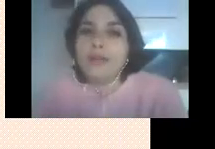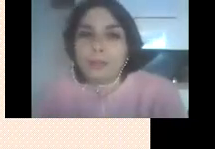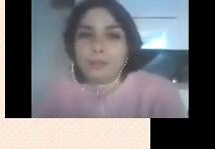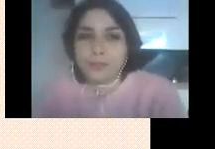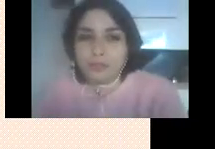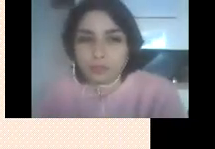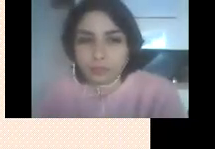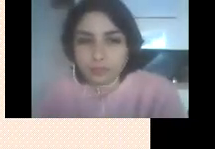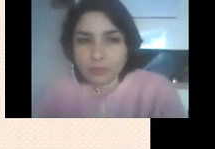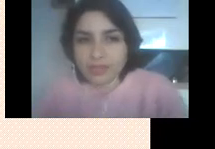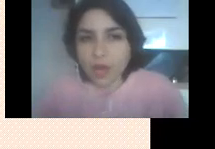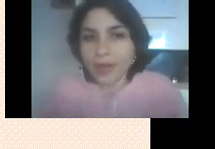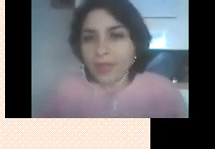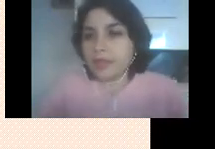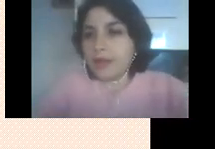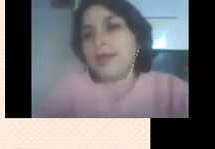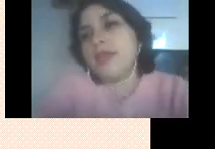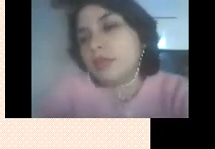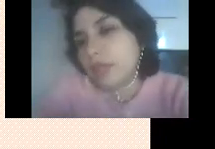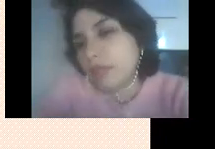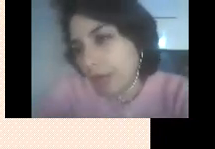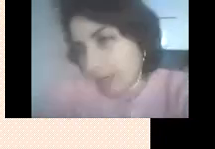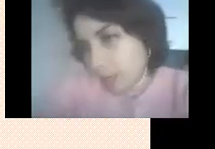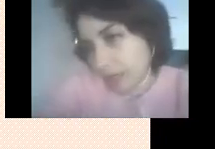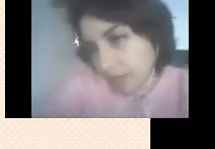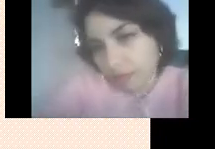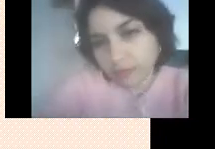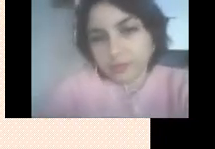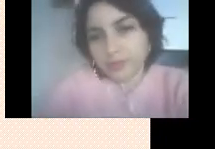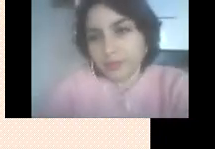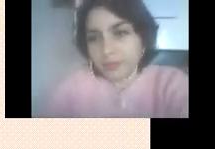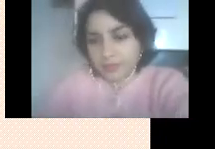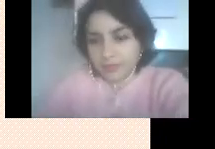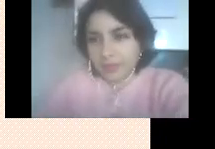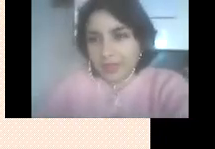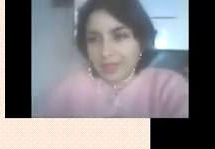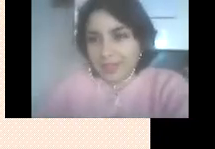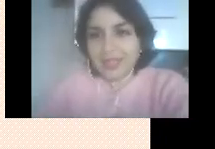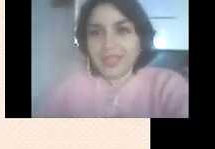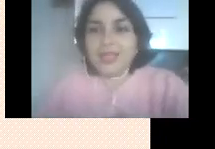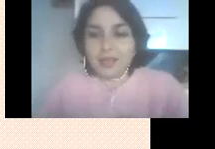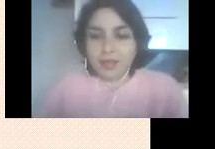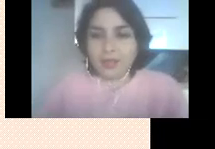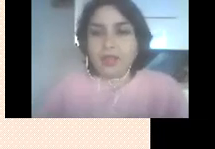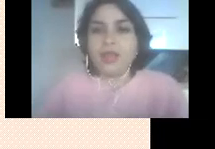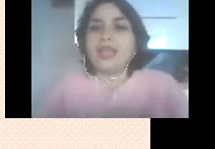Ahora, ¿se acuerdan de este caballero que vimos en la clase pasada? ¿Sí?